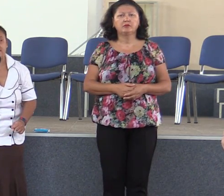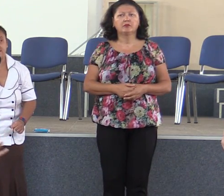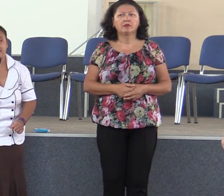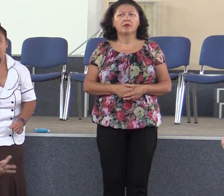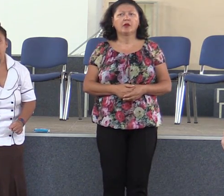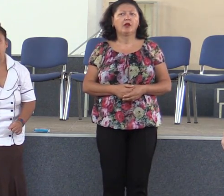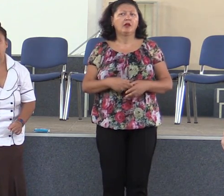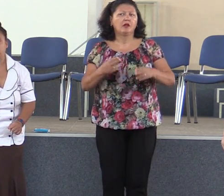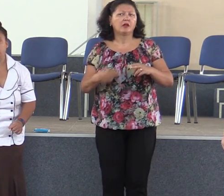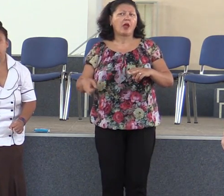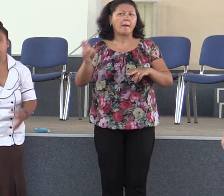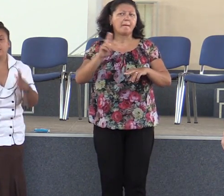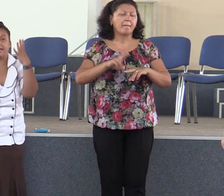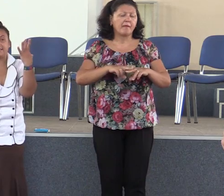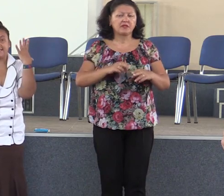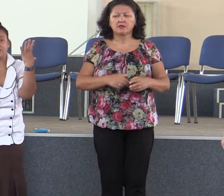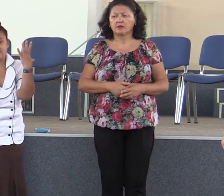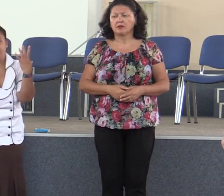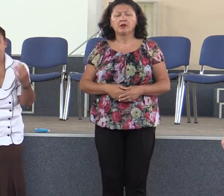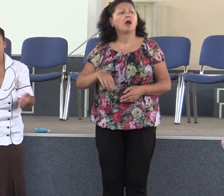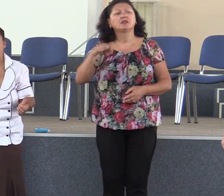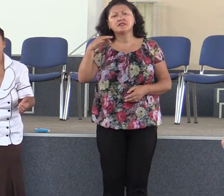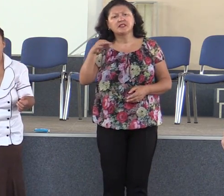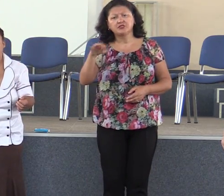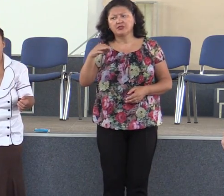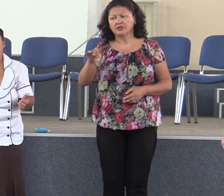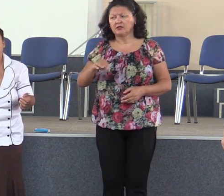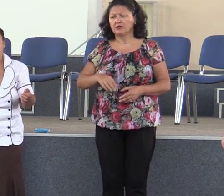Era peste. Era 10